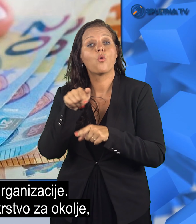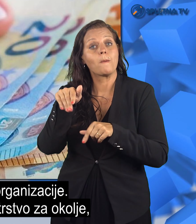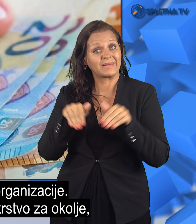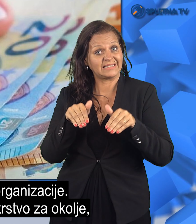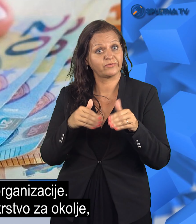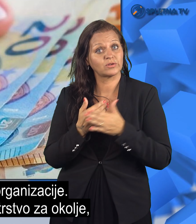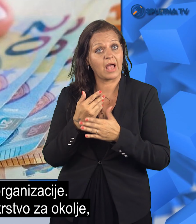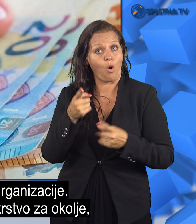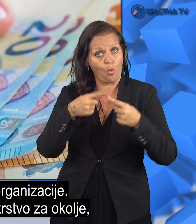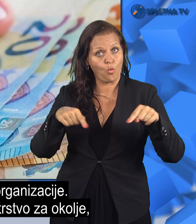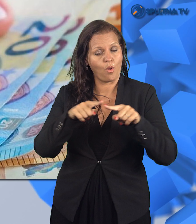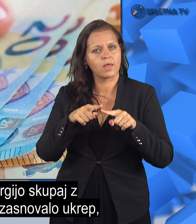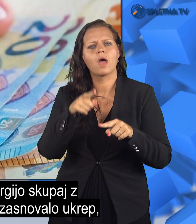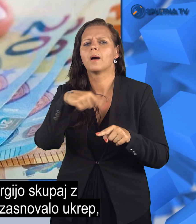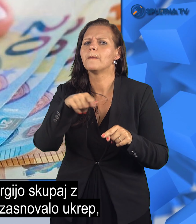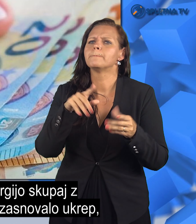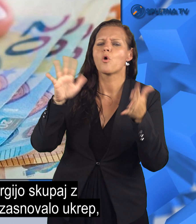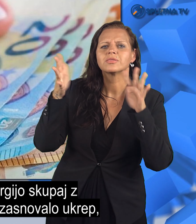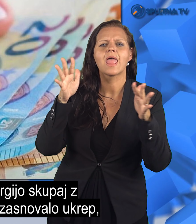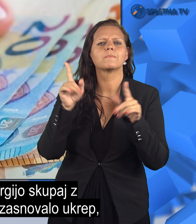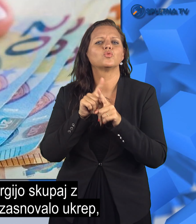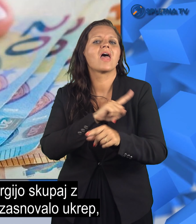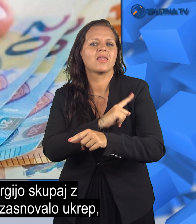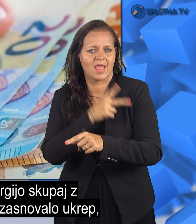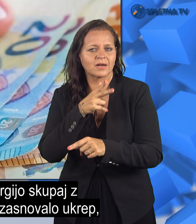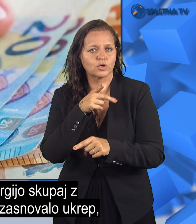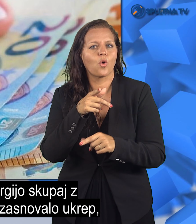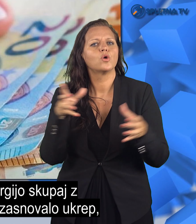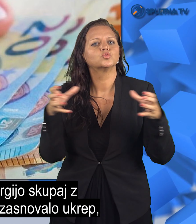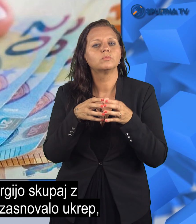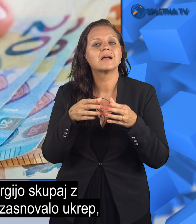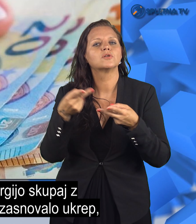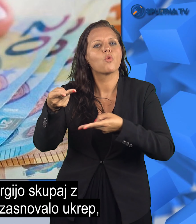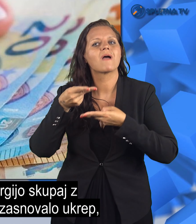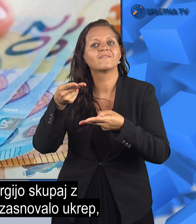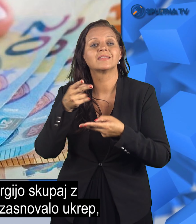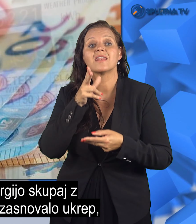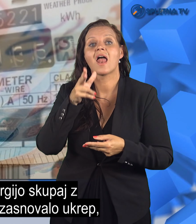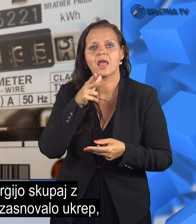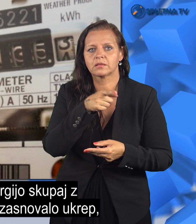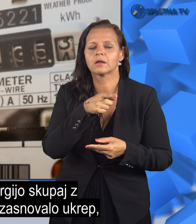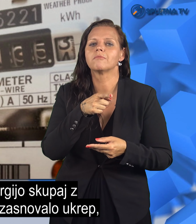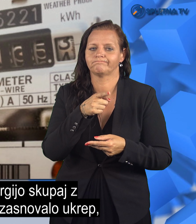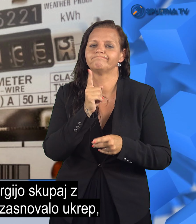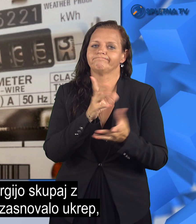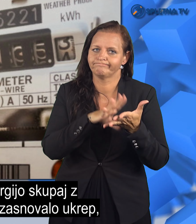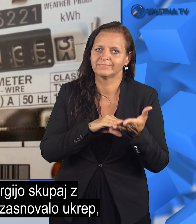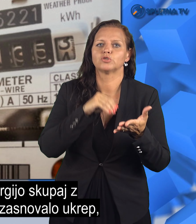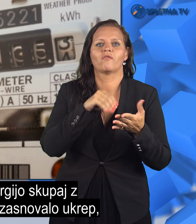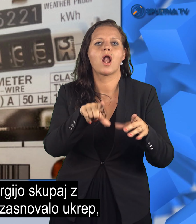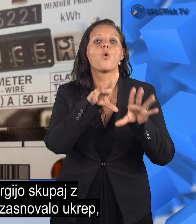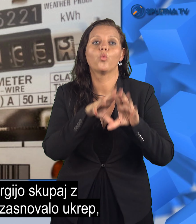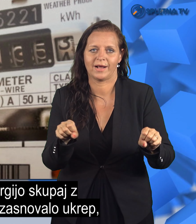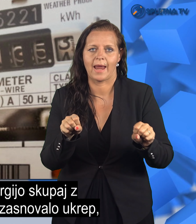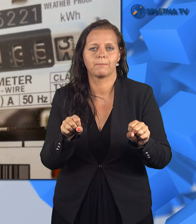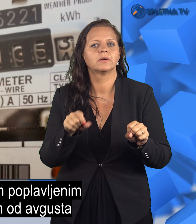Prav tako je Ministrstvo za okolje, podnebje in energijo skupaj z dobavitelji elektrike zasnovalo ukrep, s katerim bi